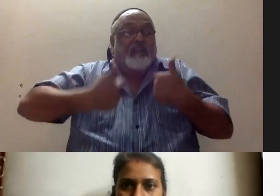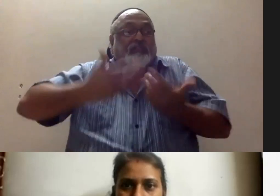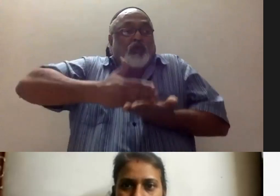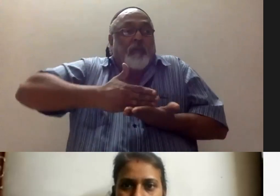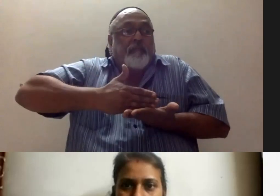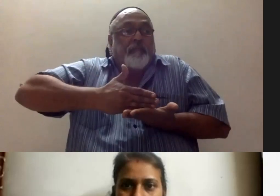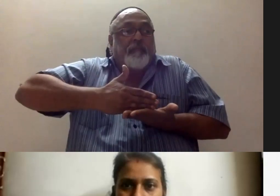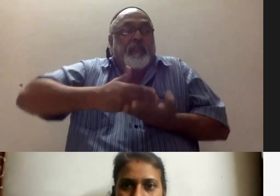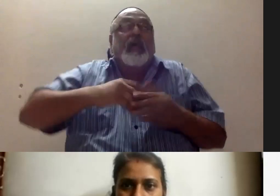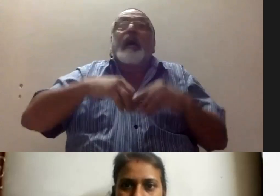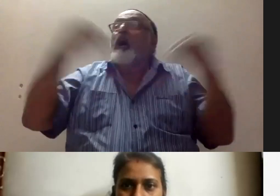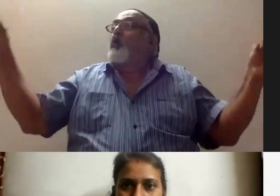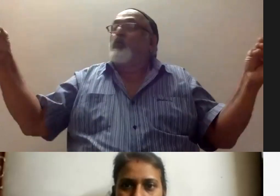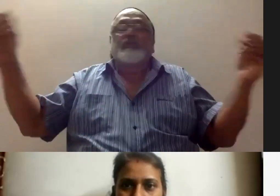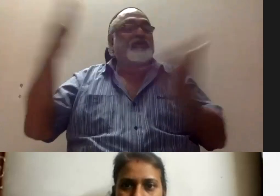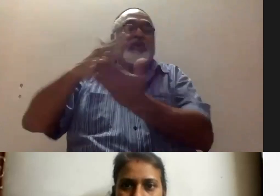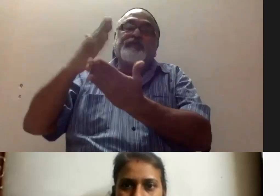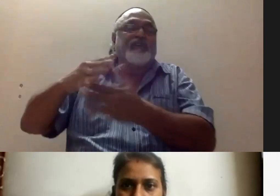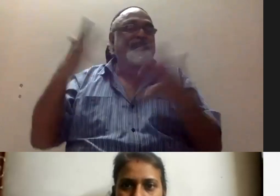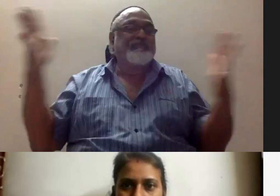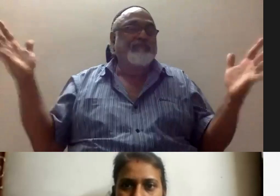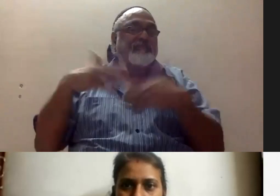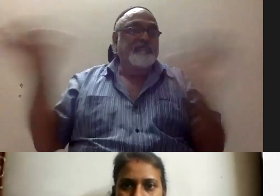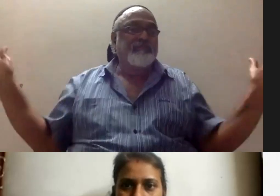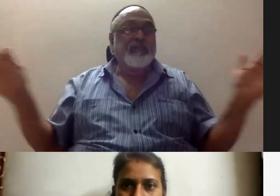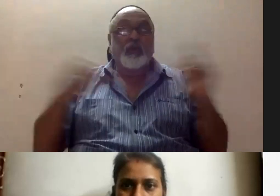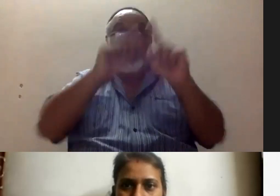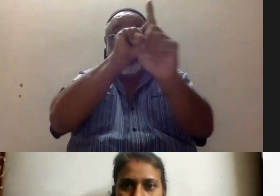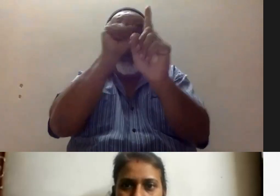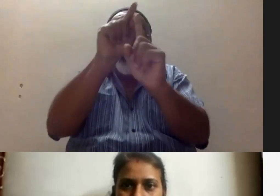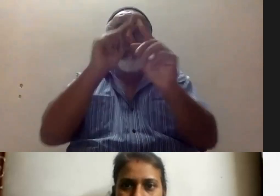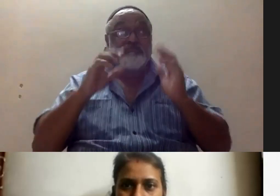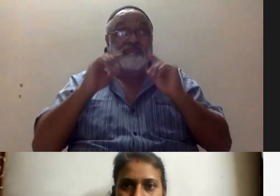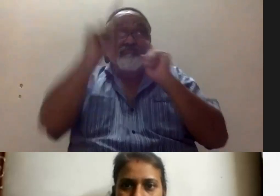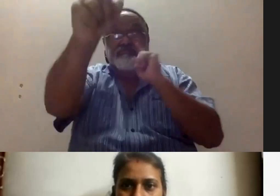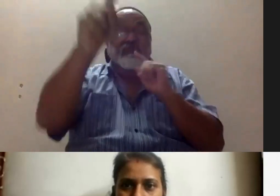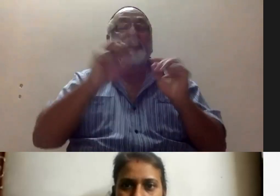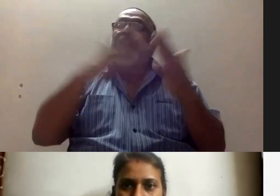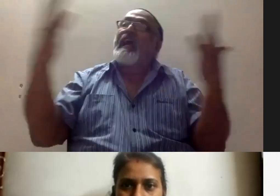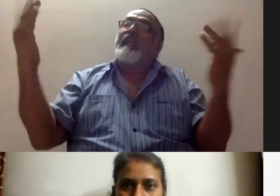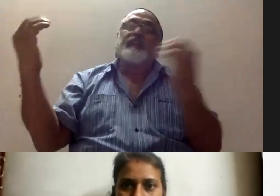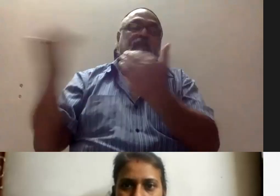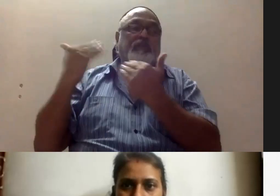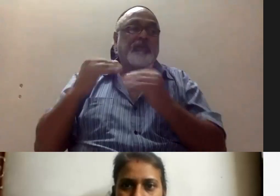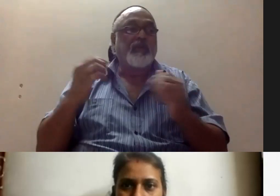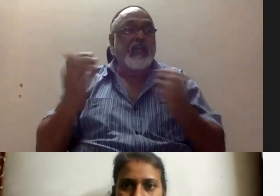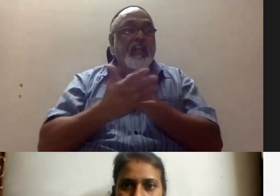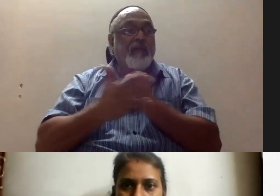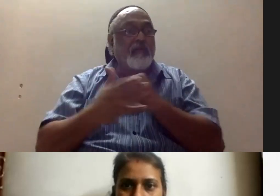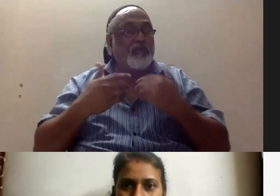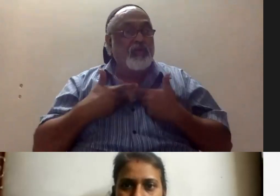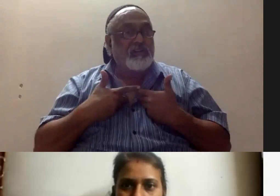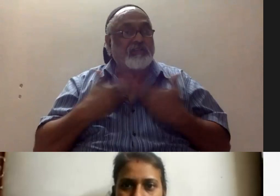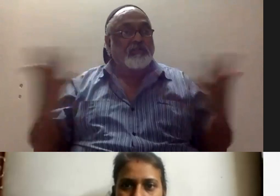हमारा लक्ष्य क्लियर है तो बहुत सारे लोग आपको मददगार बन के आएंगे। हो सकता है कि वो कम में